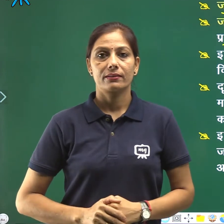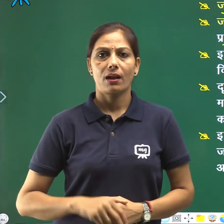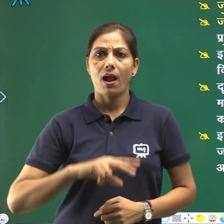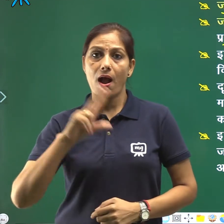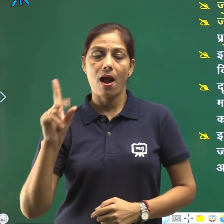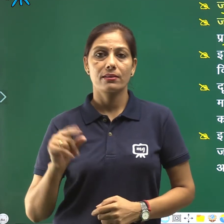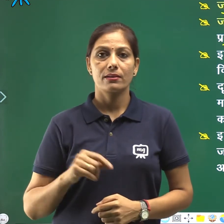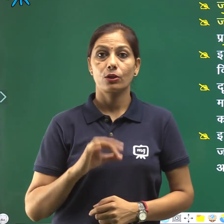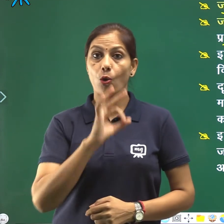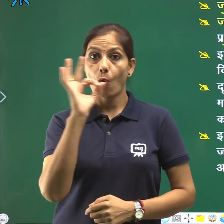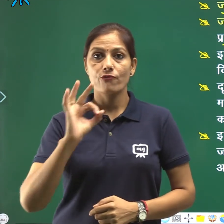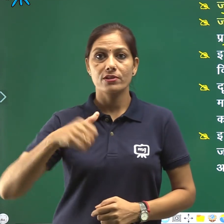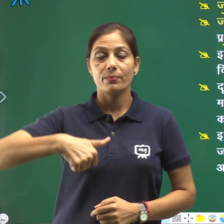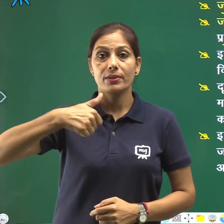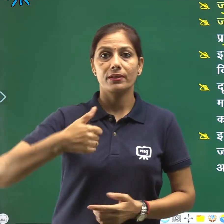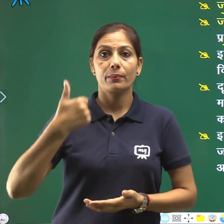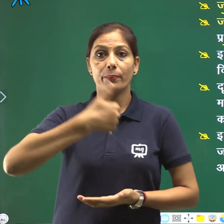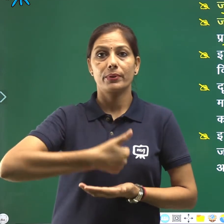अतिरिक्त महानिदेशक के पद पर